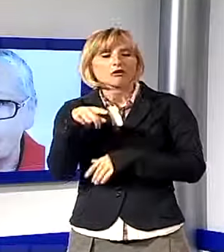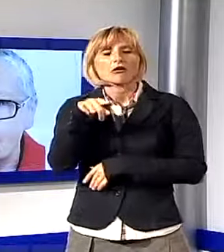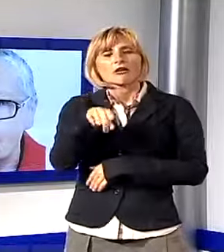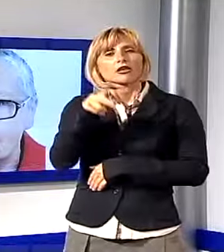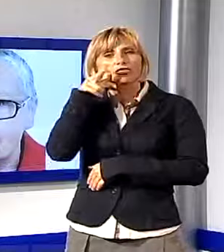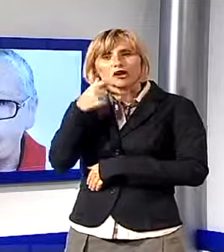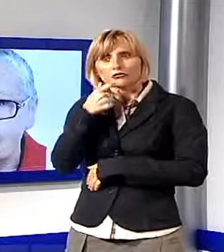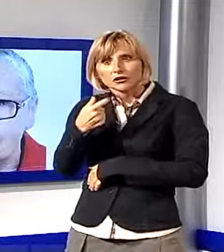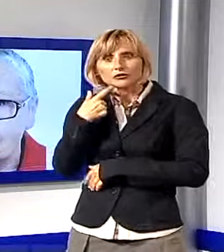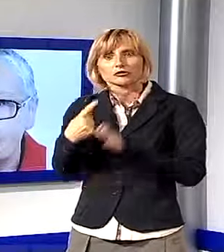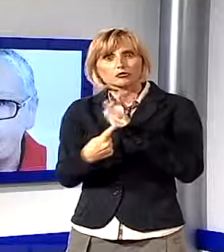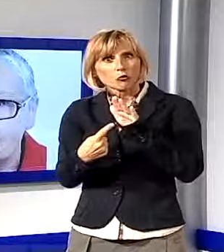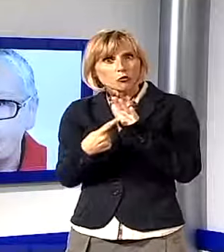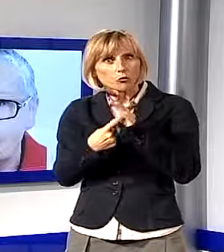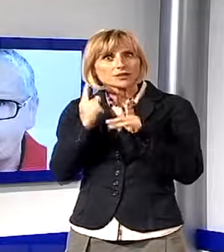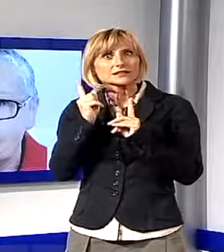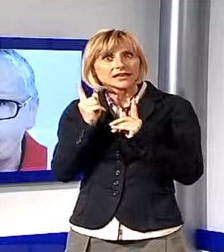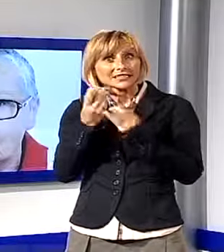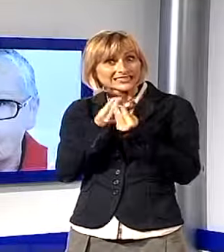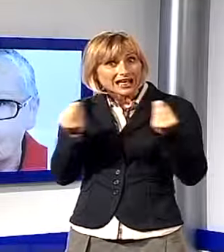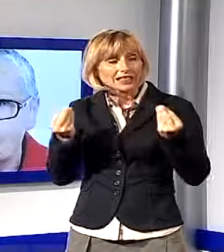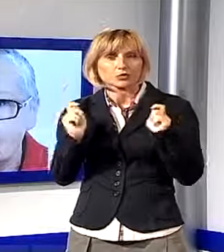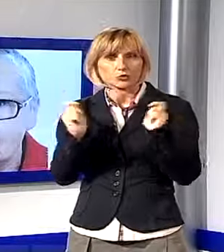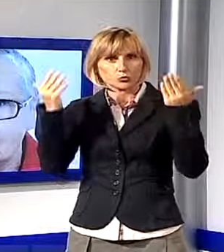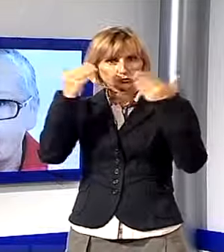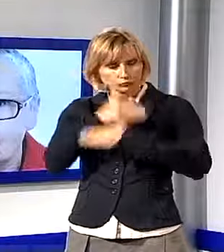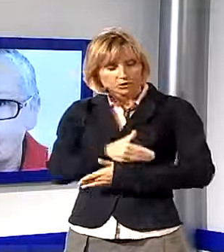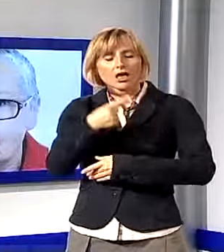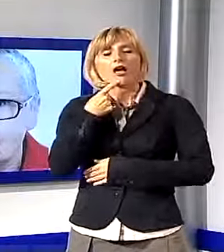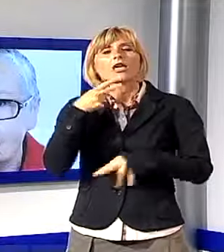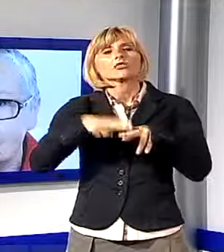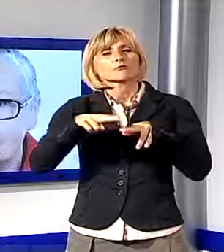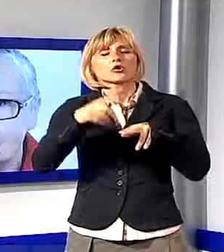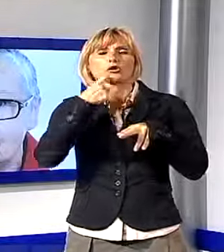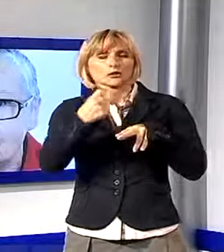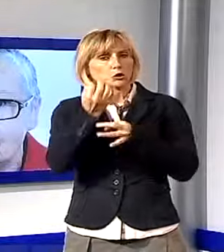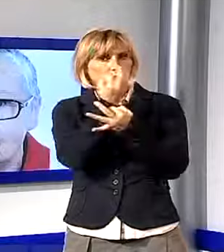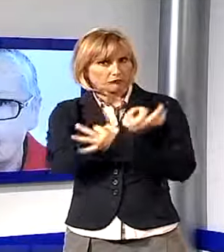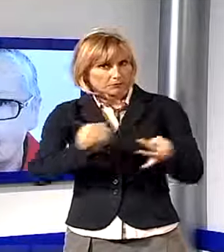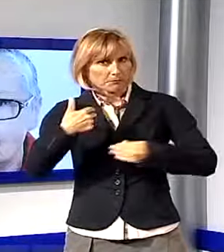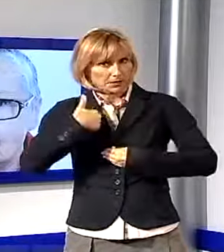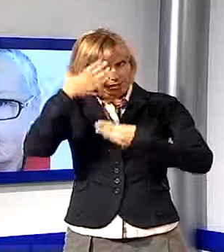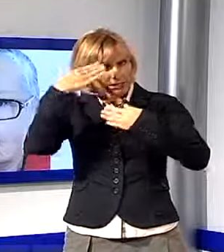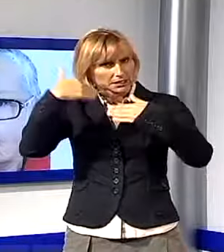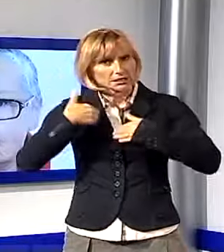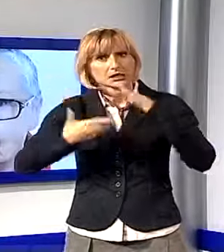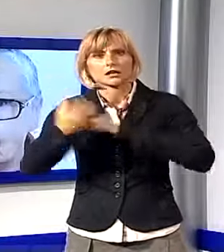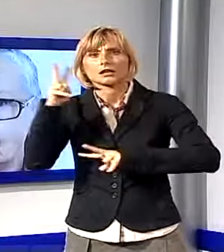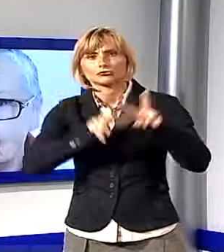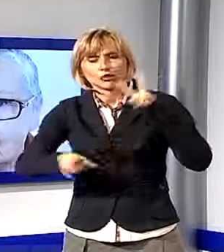sufficienza li avrebbe cucinati la sera. Il nipote allora ha deciso di andarne a cercare altri poco lontano, raccomandando alla donna di non muoversi dalla macchina